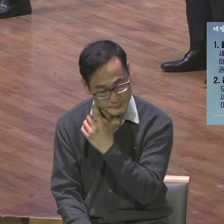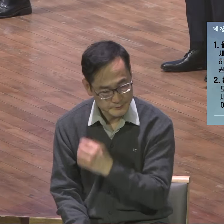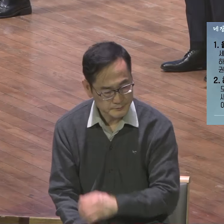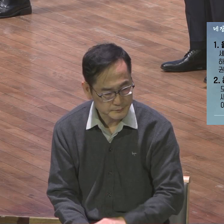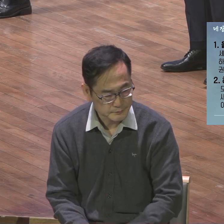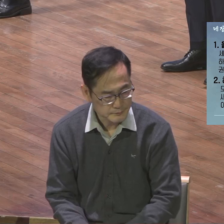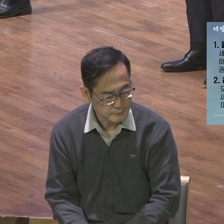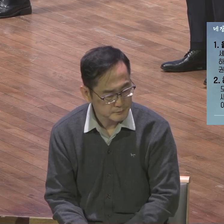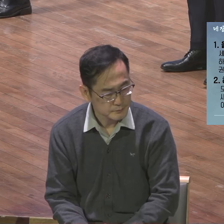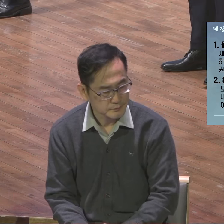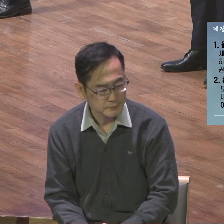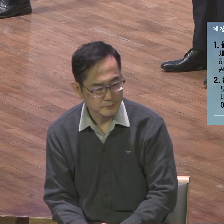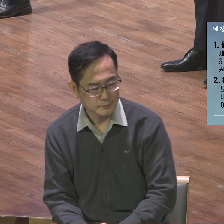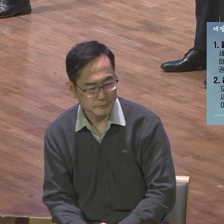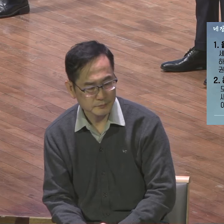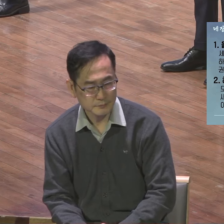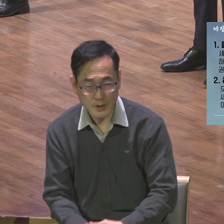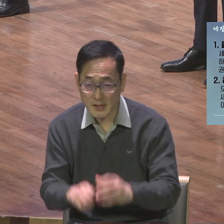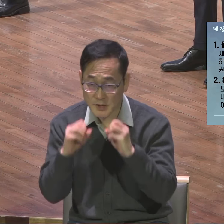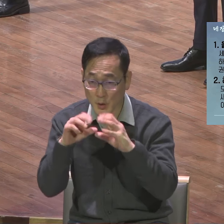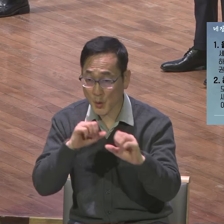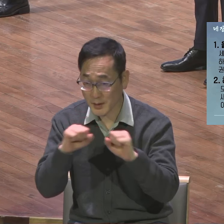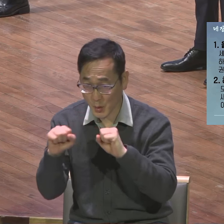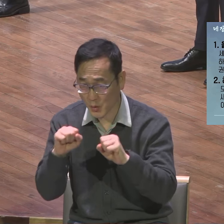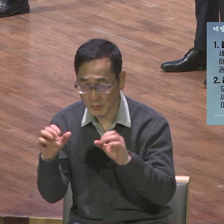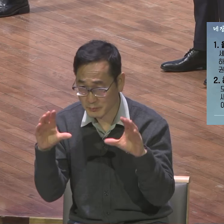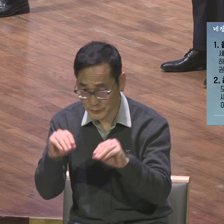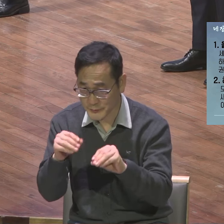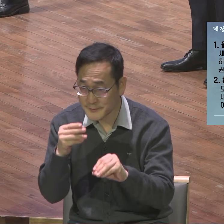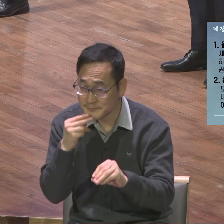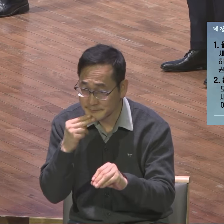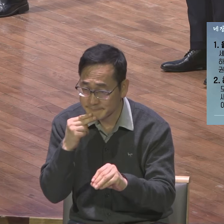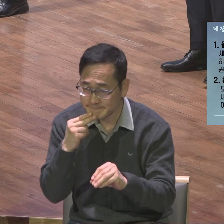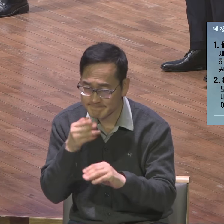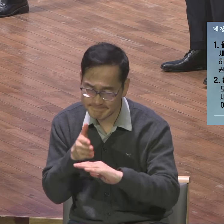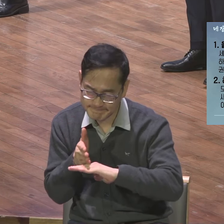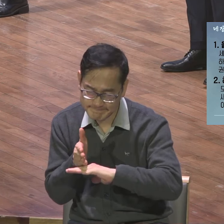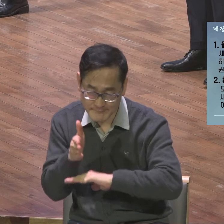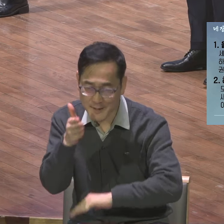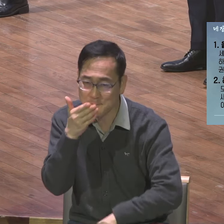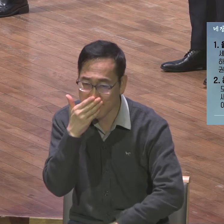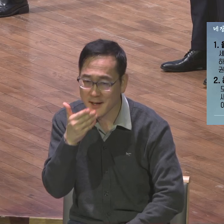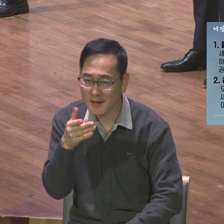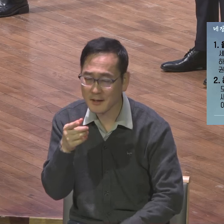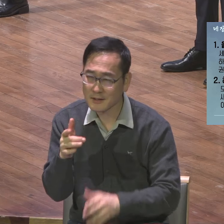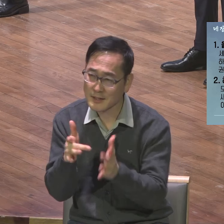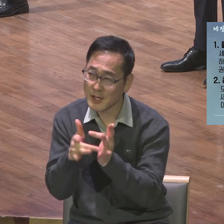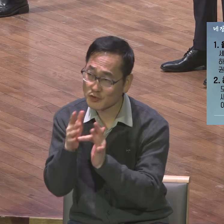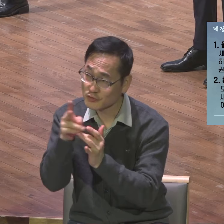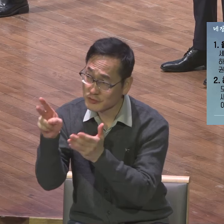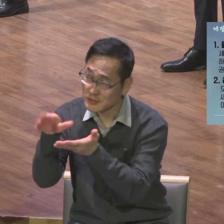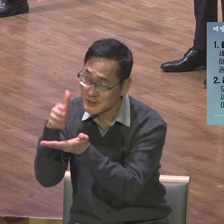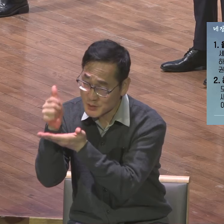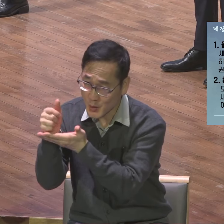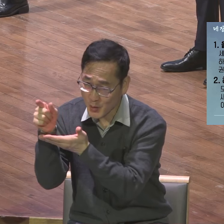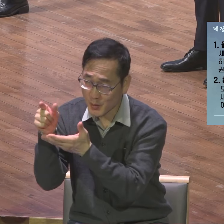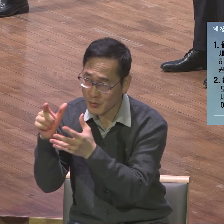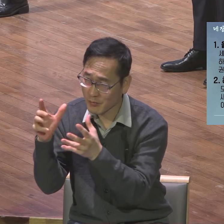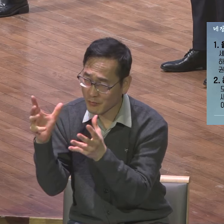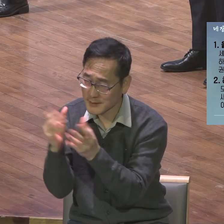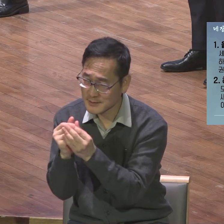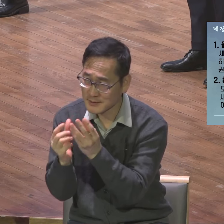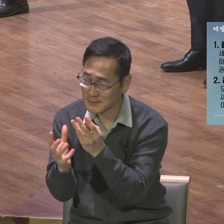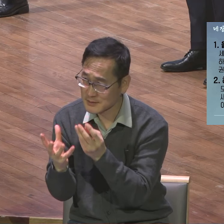전도운동과 선교운동은 멈추지 않고 달려가게 될 것입니다. 여전히 예수는 그리스도요, 여전히